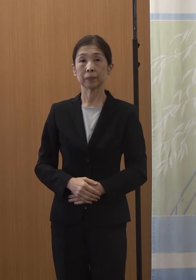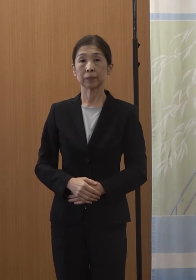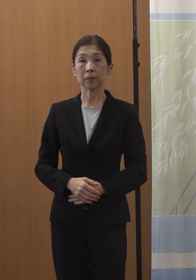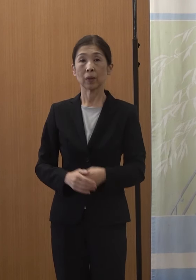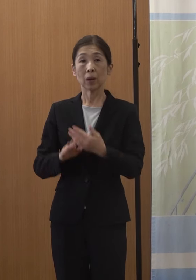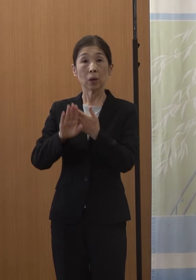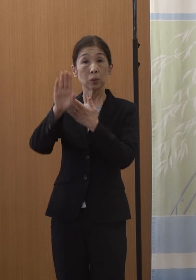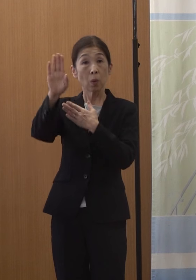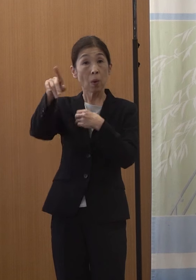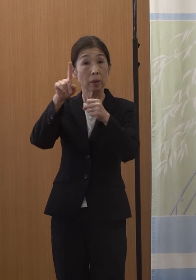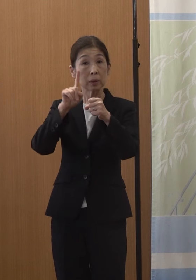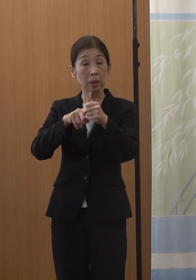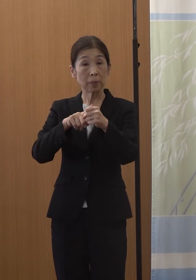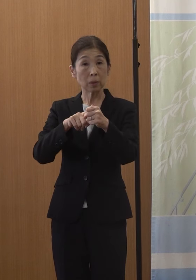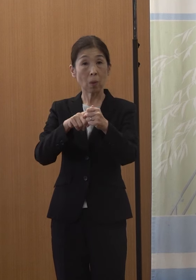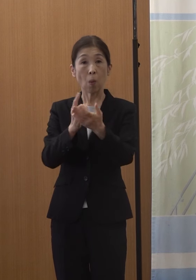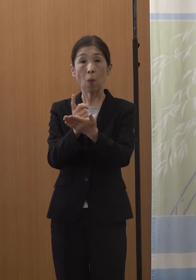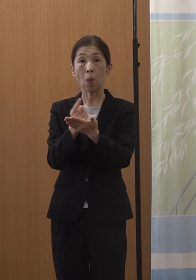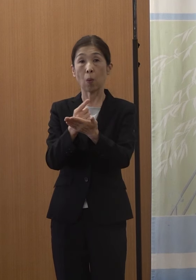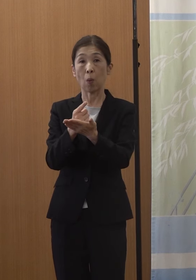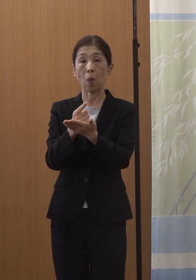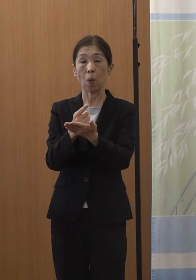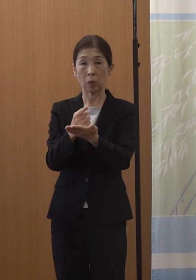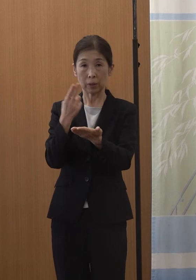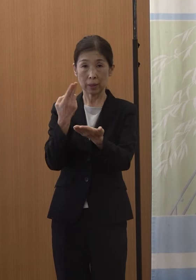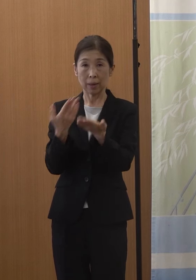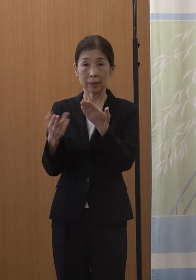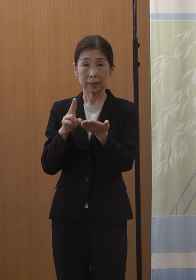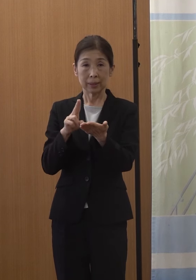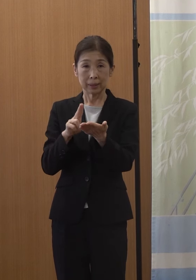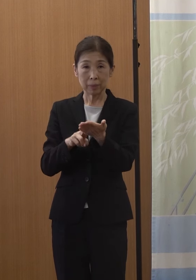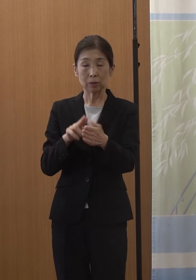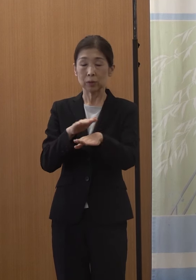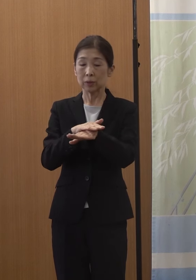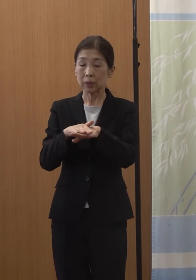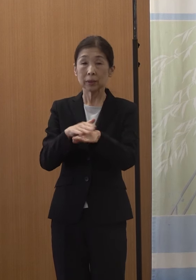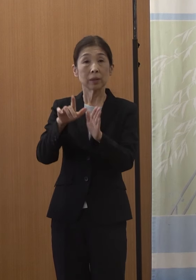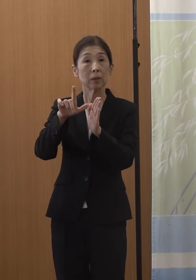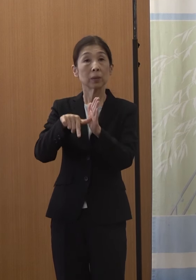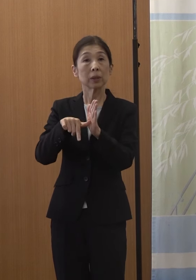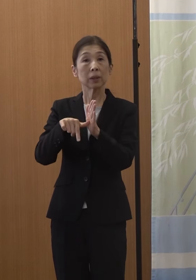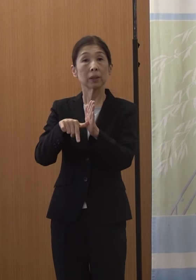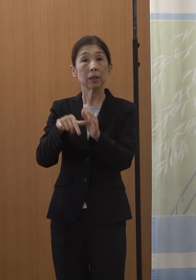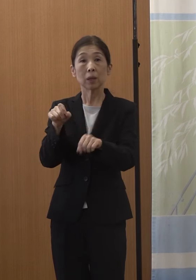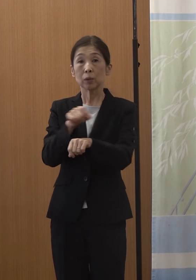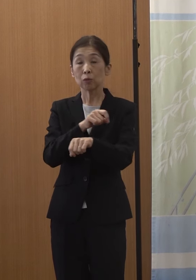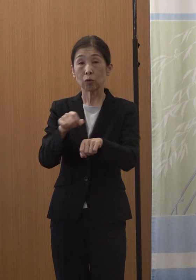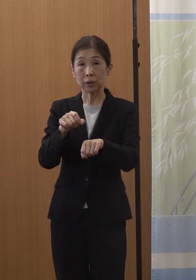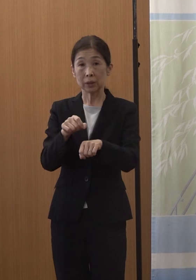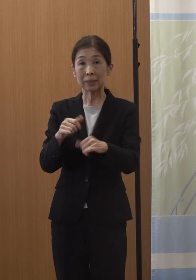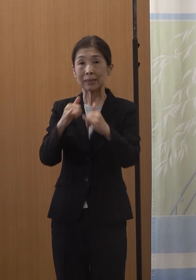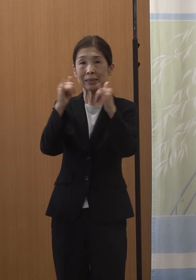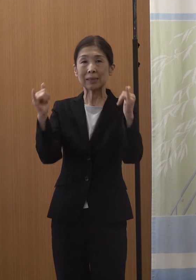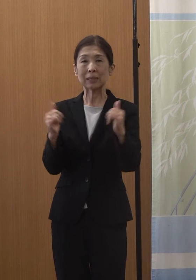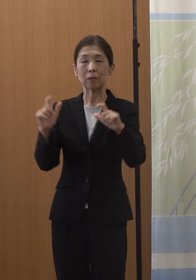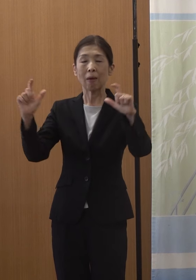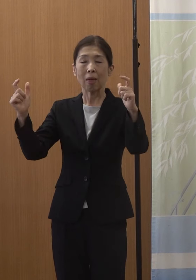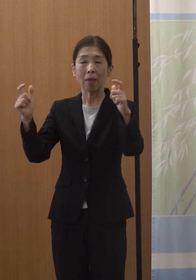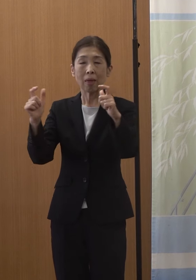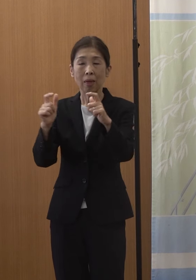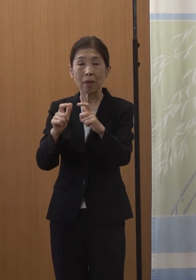将来に向けての道筋をつける大事な時期であろうと考えています。特に人口減少問